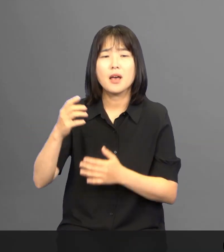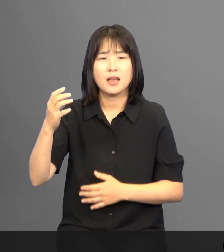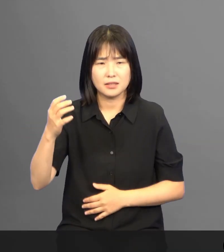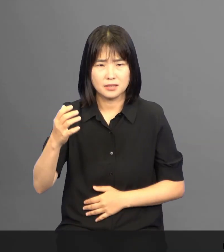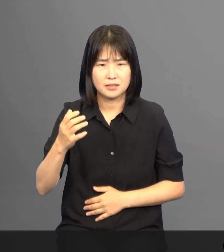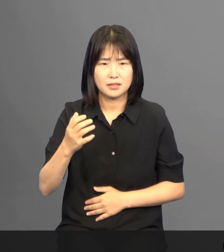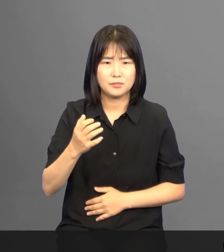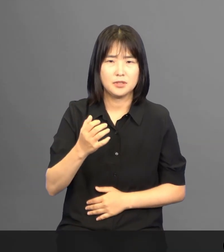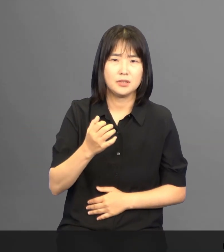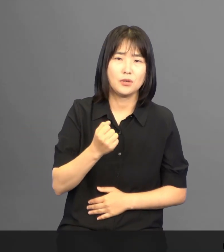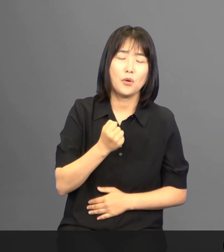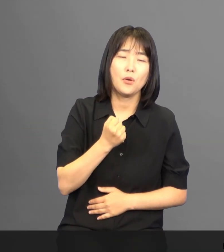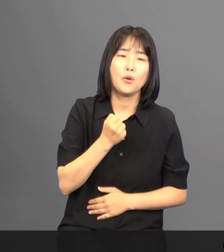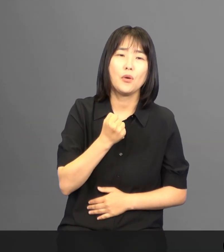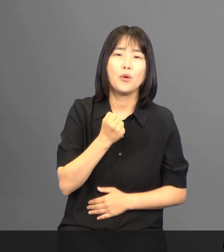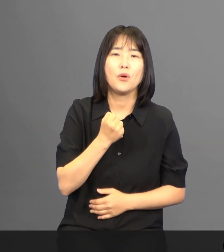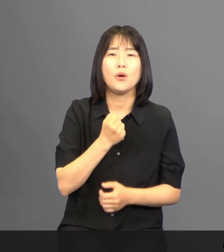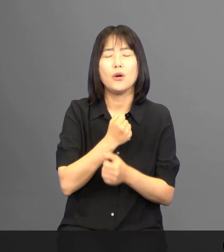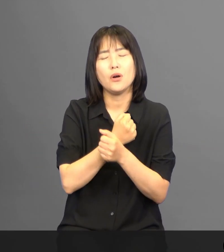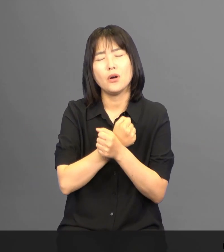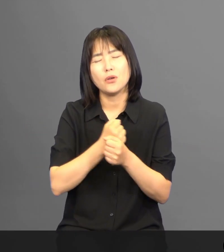당신의 마음으로